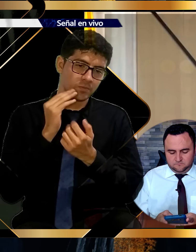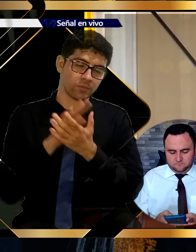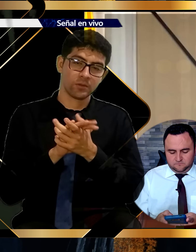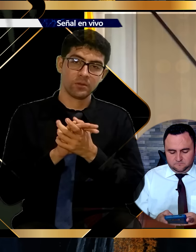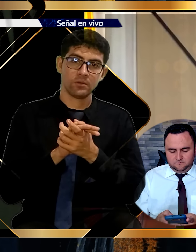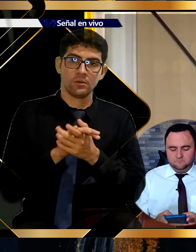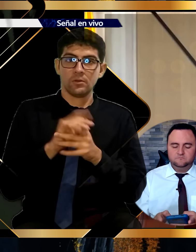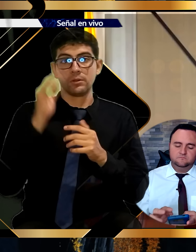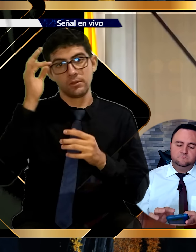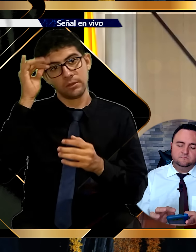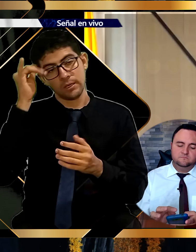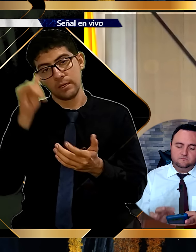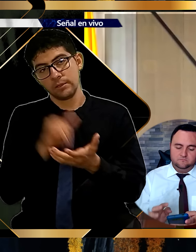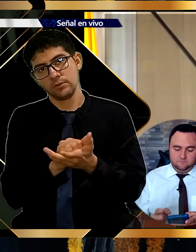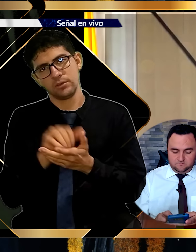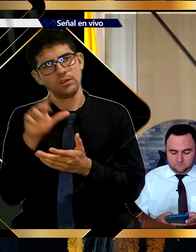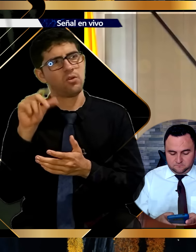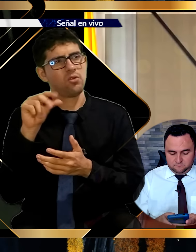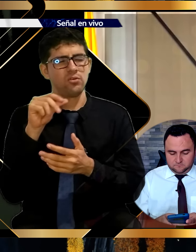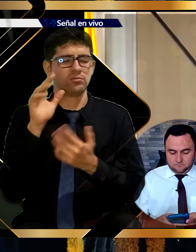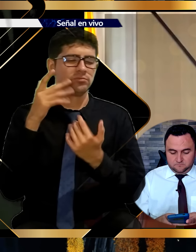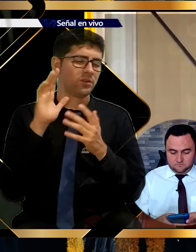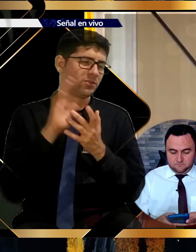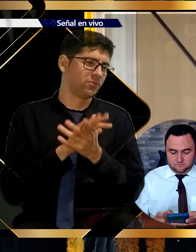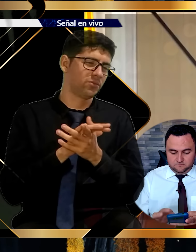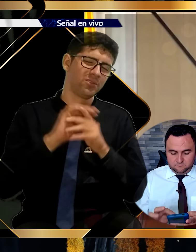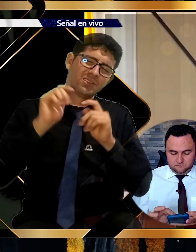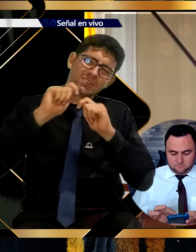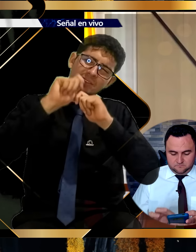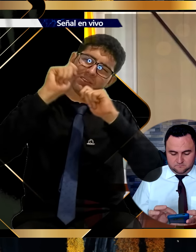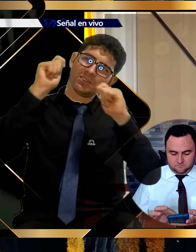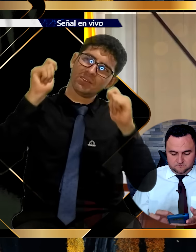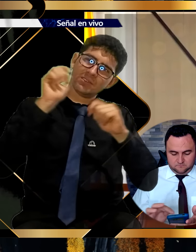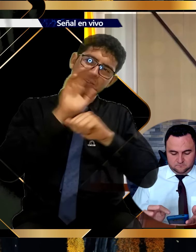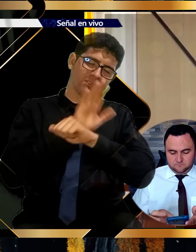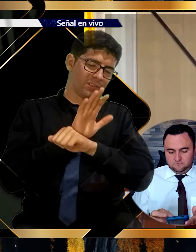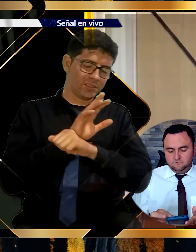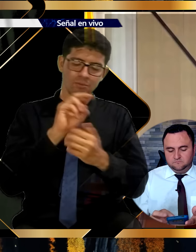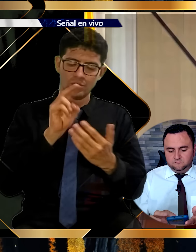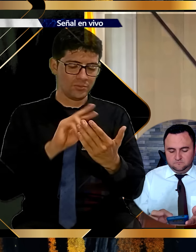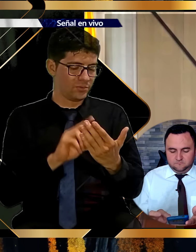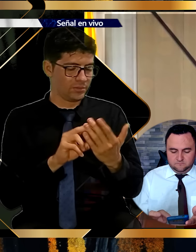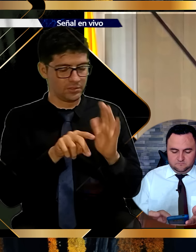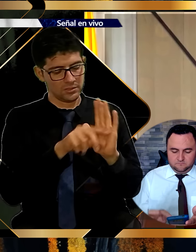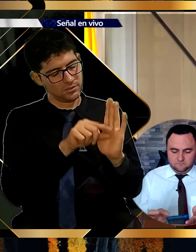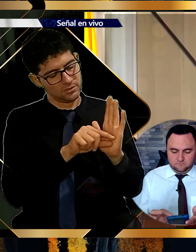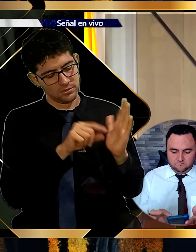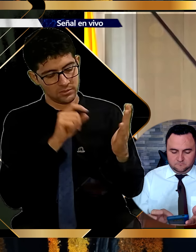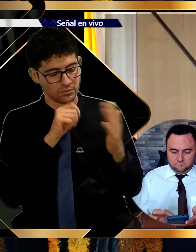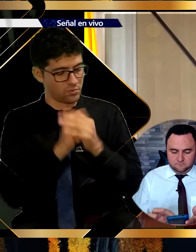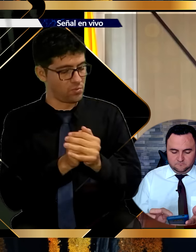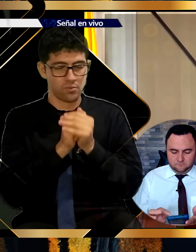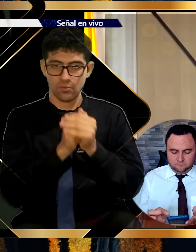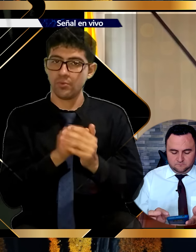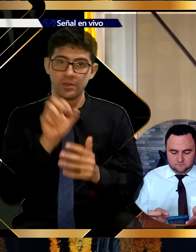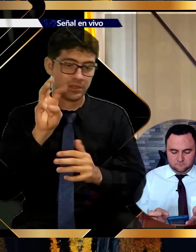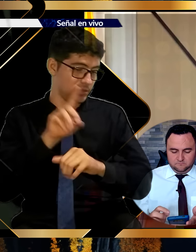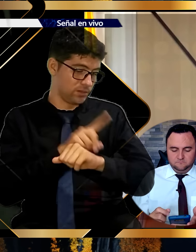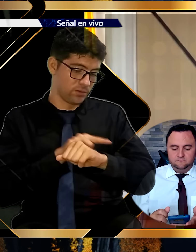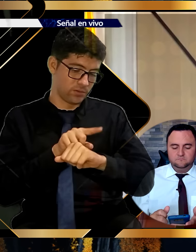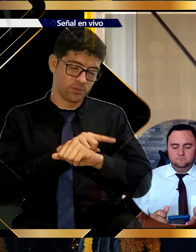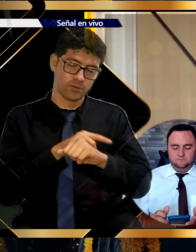que no? Me levanté tarde, no leí 3 capítulos, no oré 3 horas, no